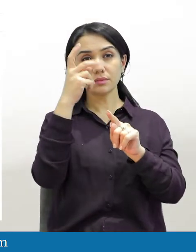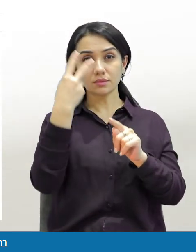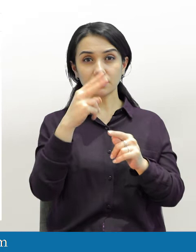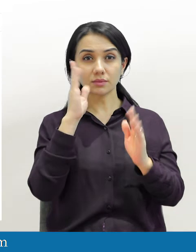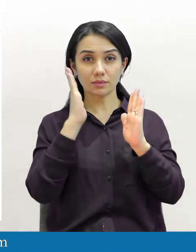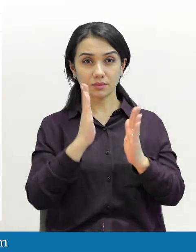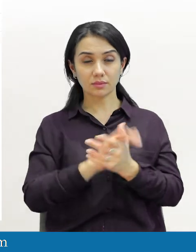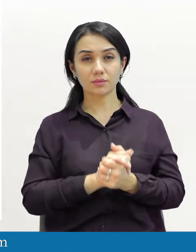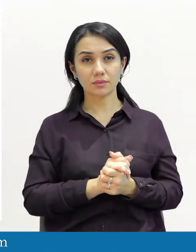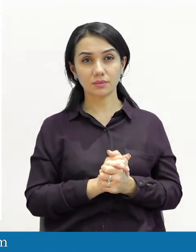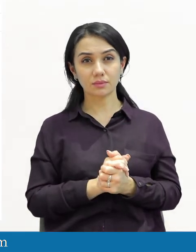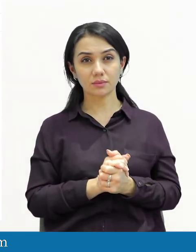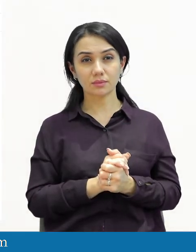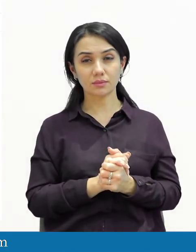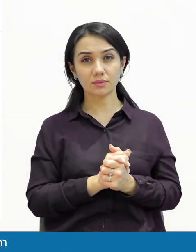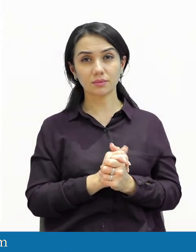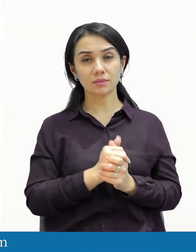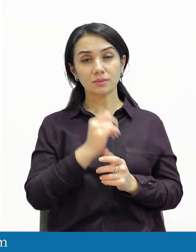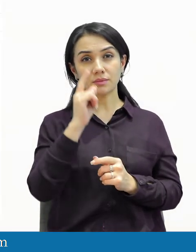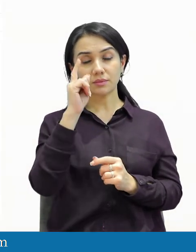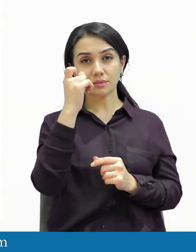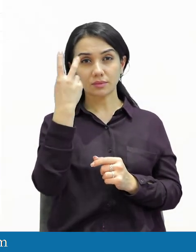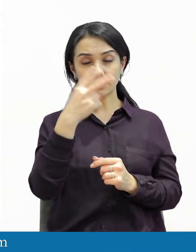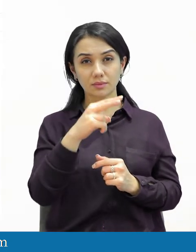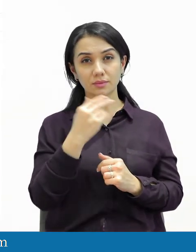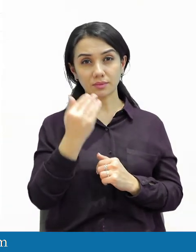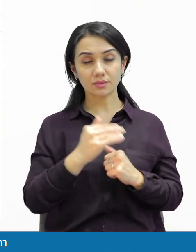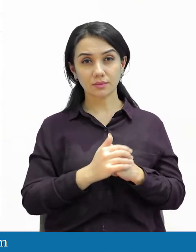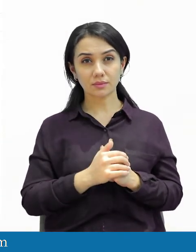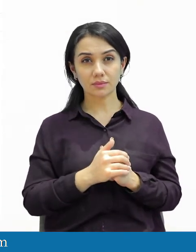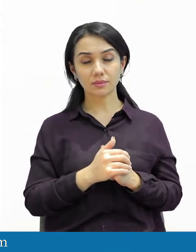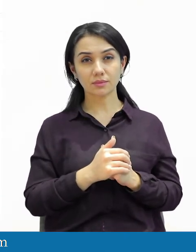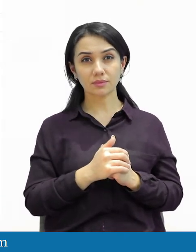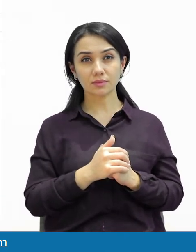120 bo'lsin. No 120.